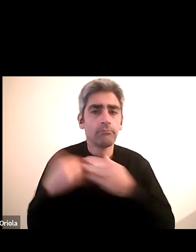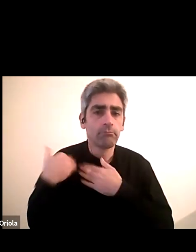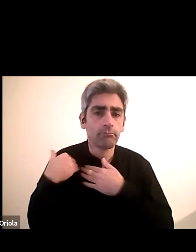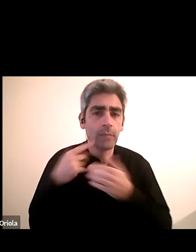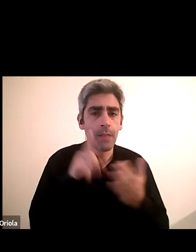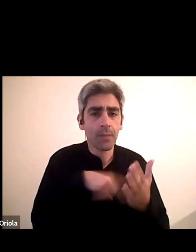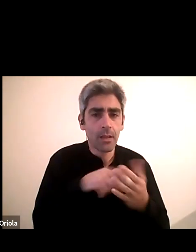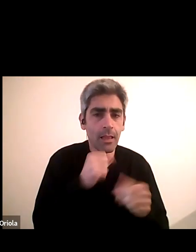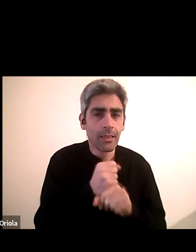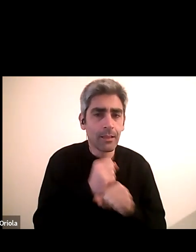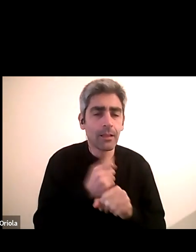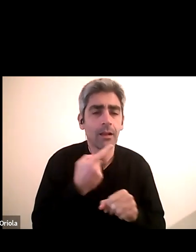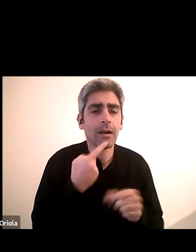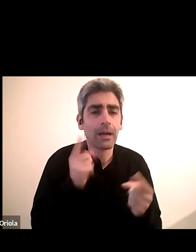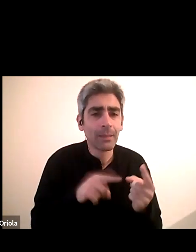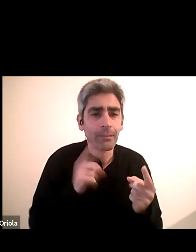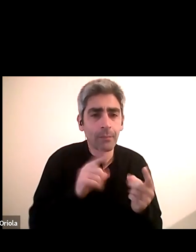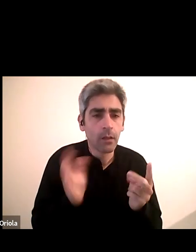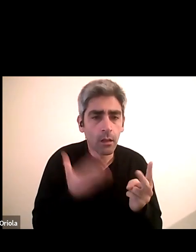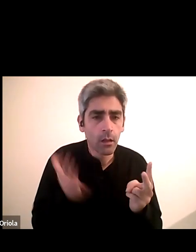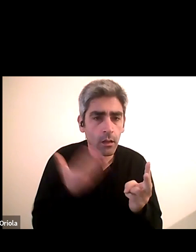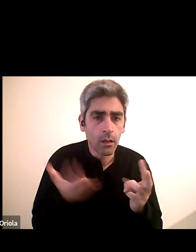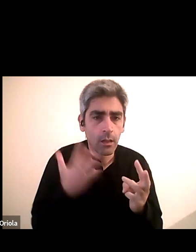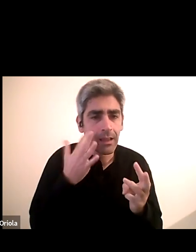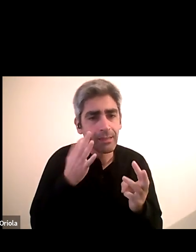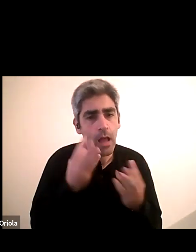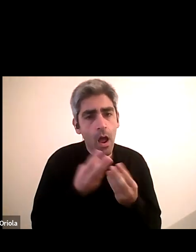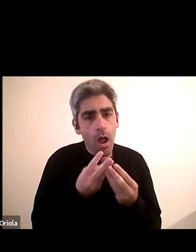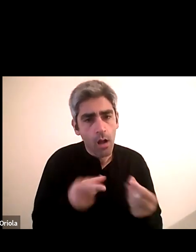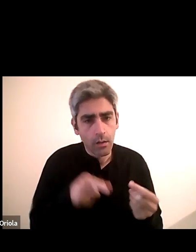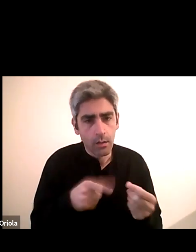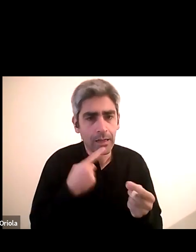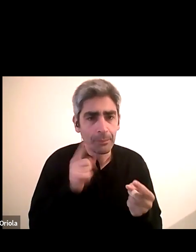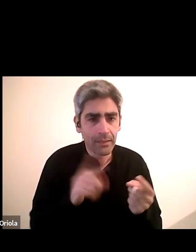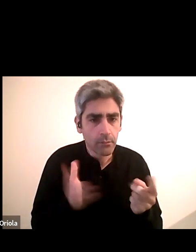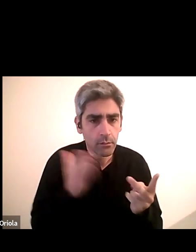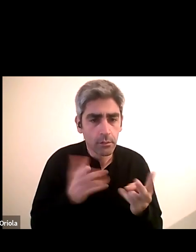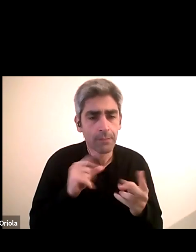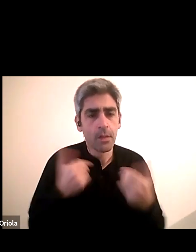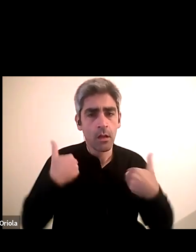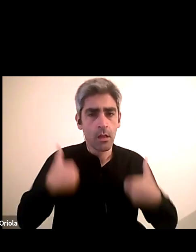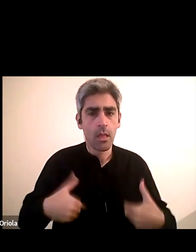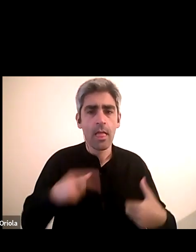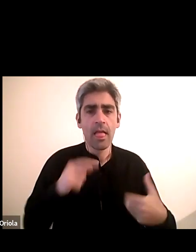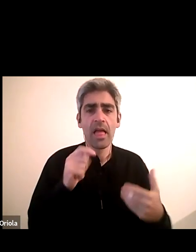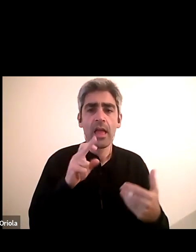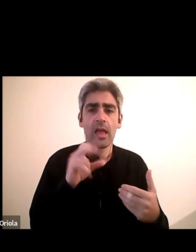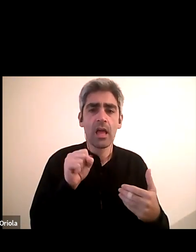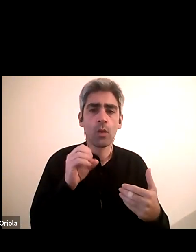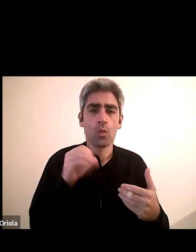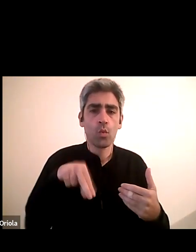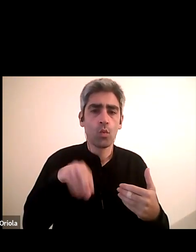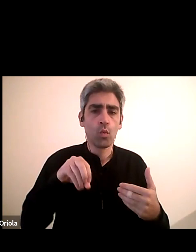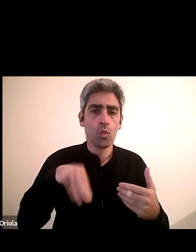eliminar tarefas repetitivas, o trabalho em série muito repetitivo. A ergonomia começa a ganhar um peso que não